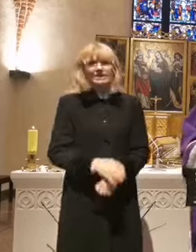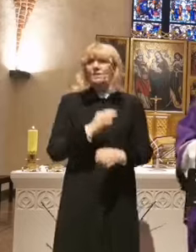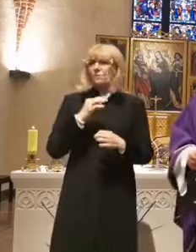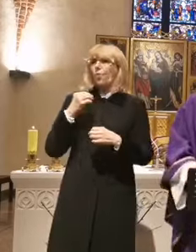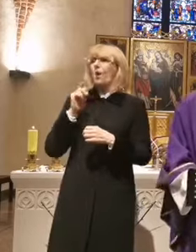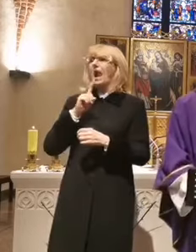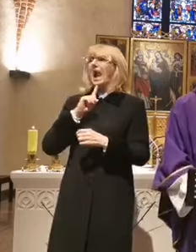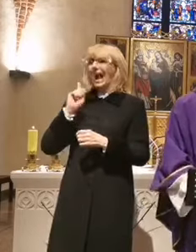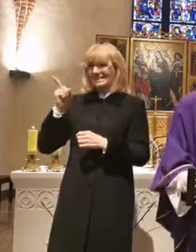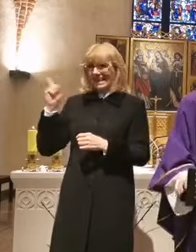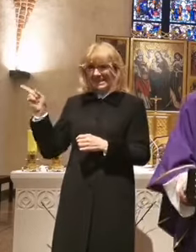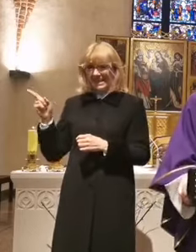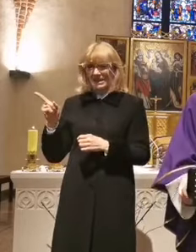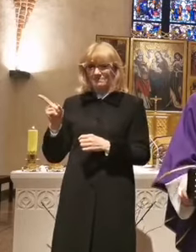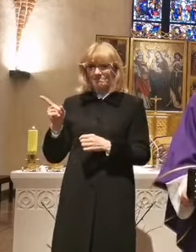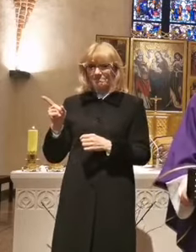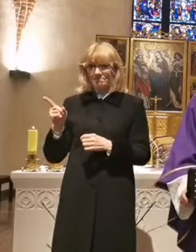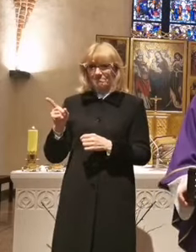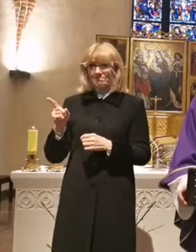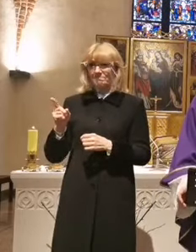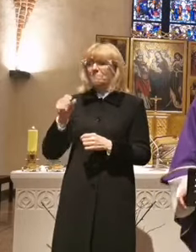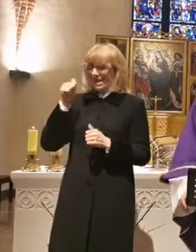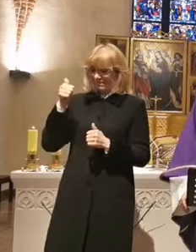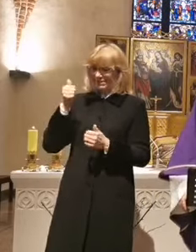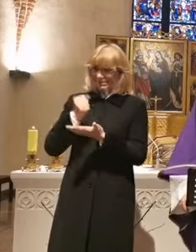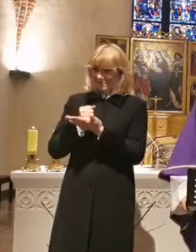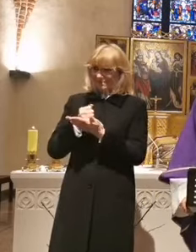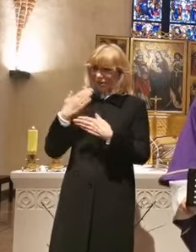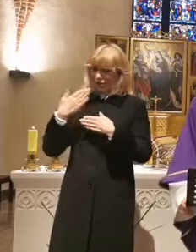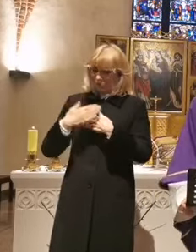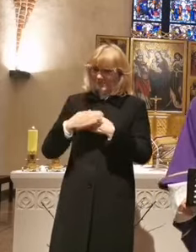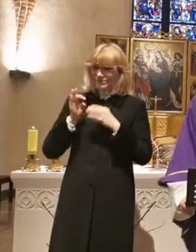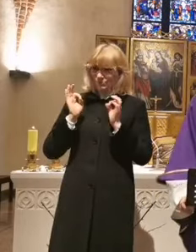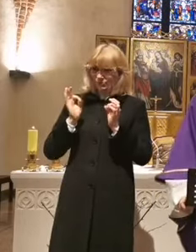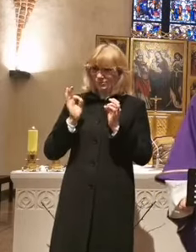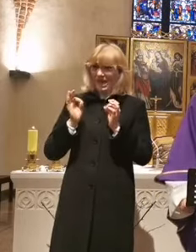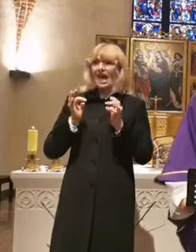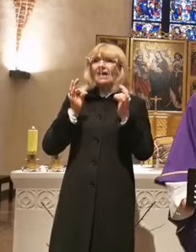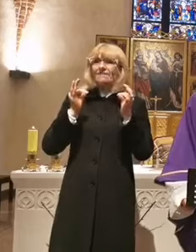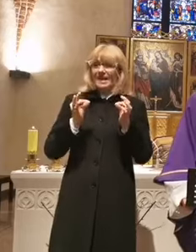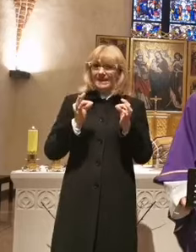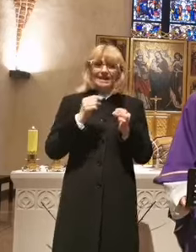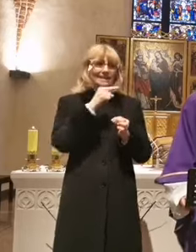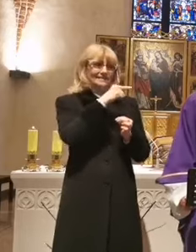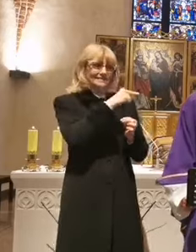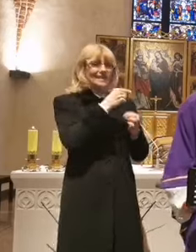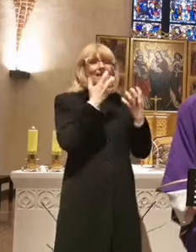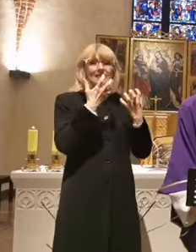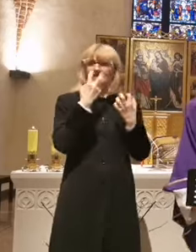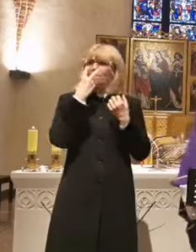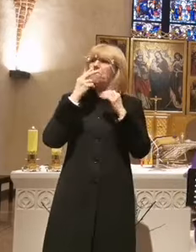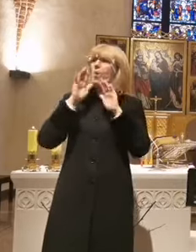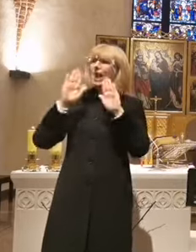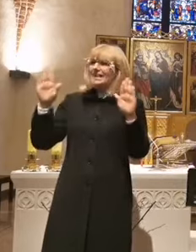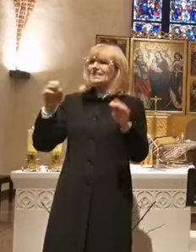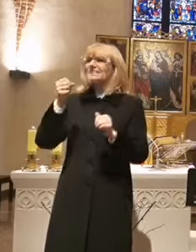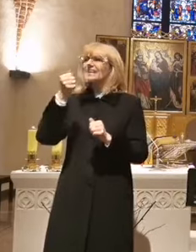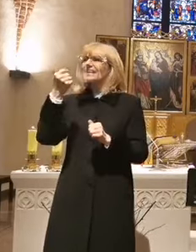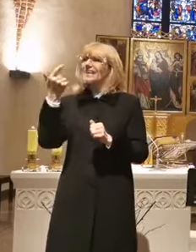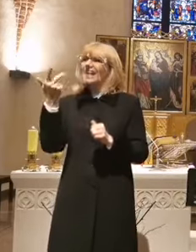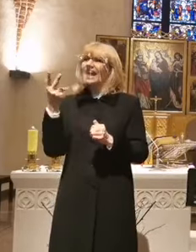homilia. Padre Gisso mówi, że musi być homilia najpierw, bo liturgicznie. A teraz pokażę kilka rzeczy związanych z Indiami. Ja przygaszę